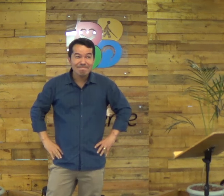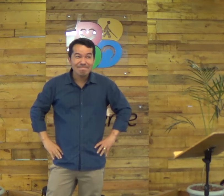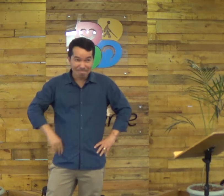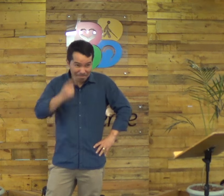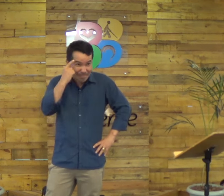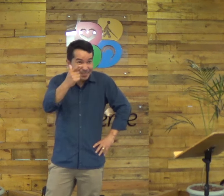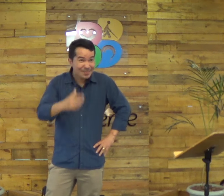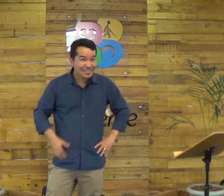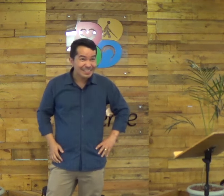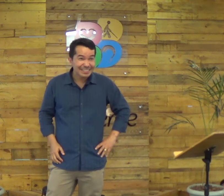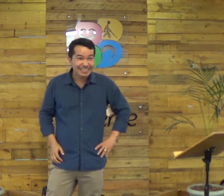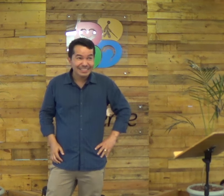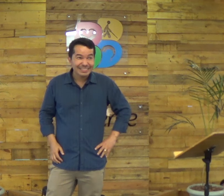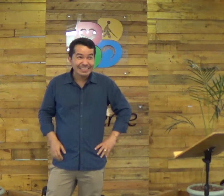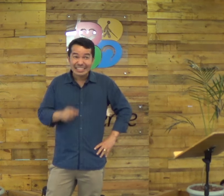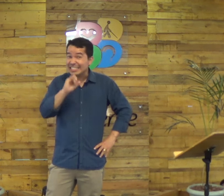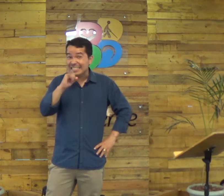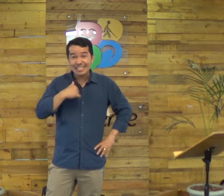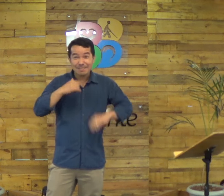você acha que, se eu tivesse desistido, estaria aqui?